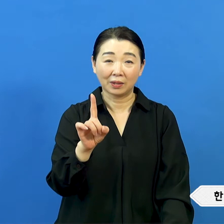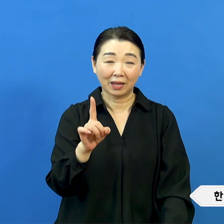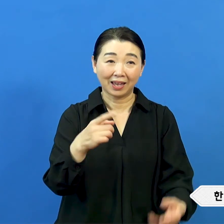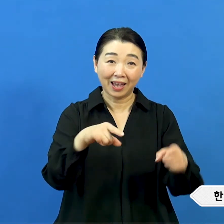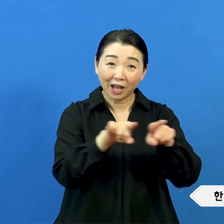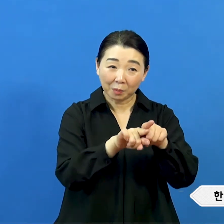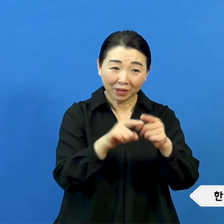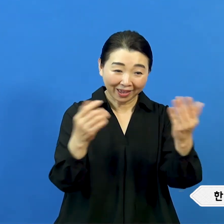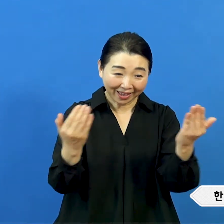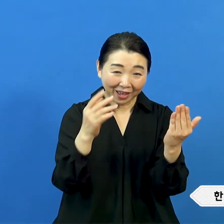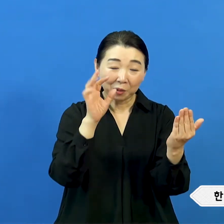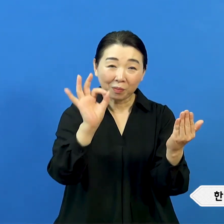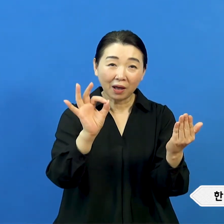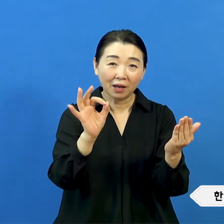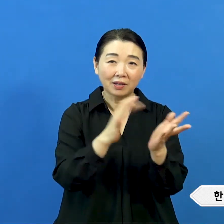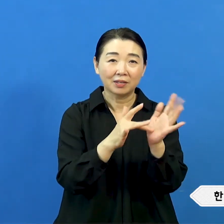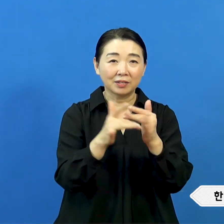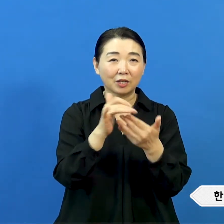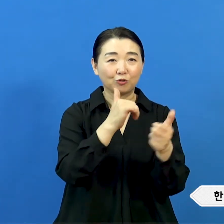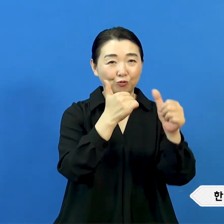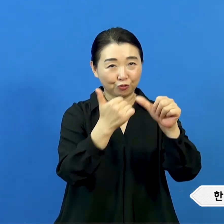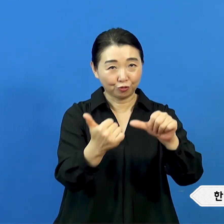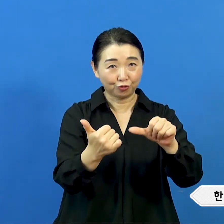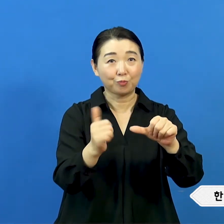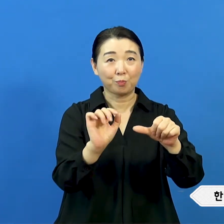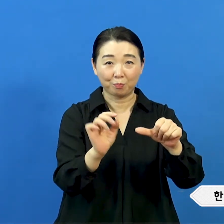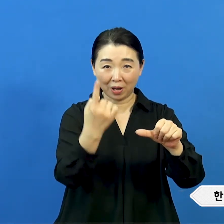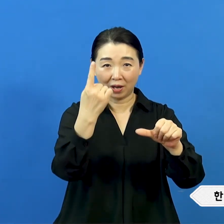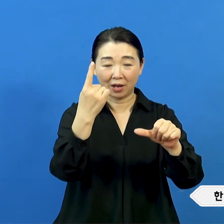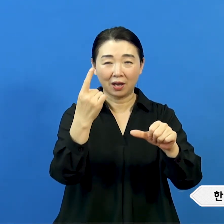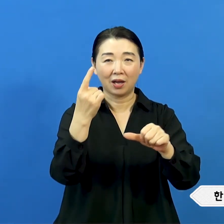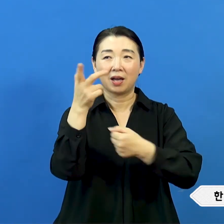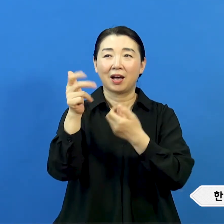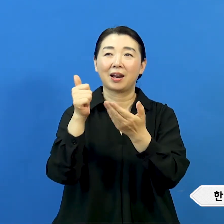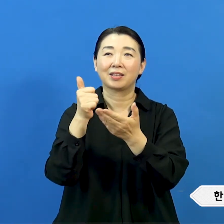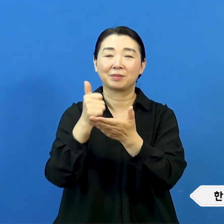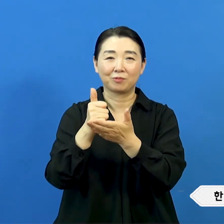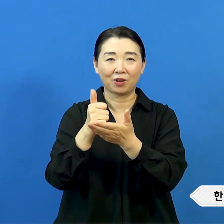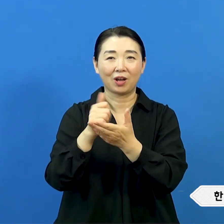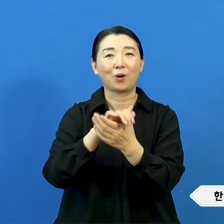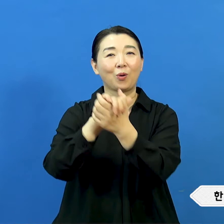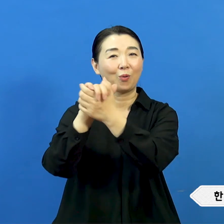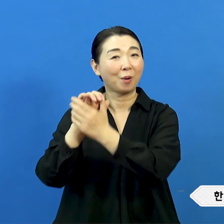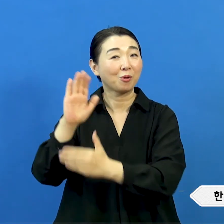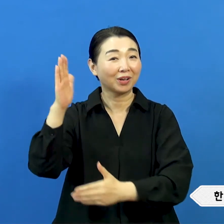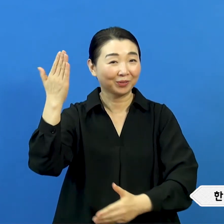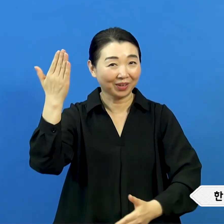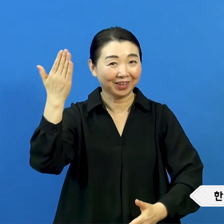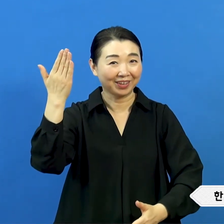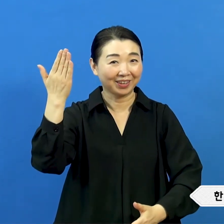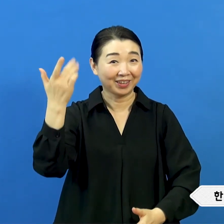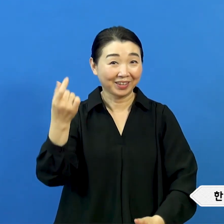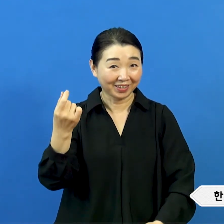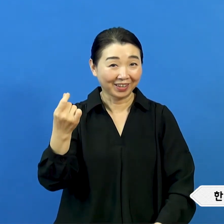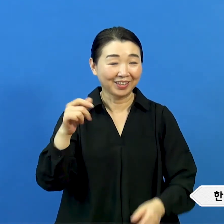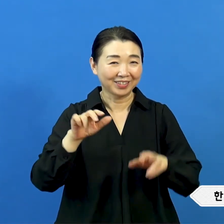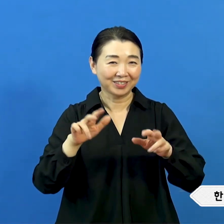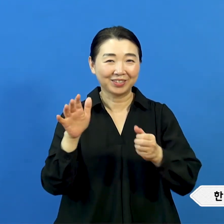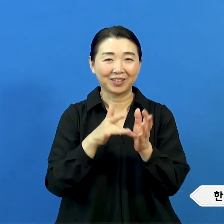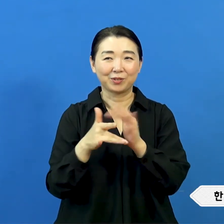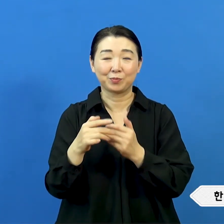보면 예수님이 죽으심으로 말미암아 하나님과 화목하게 되었는데, 지금은